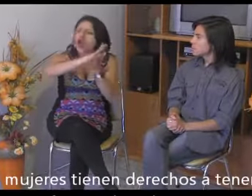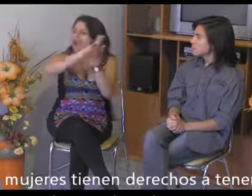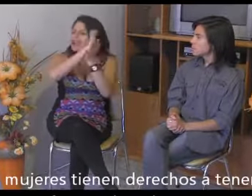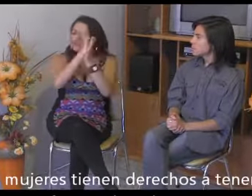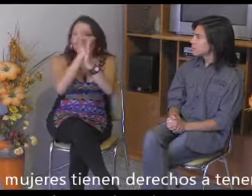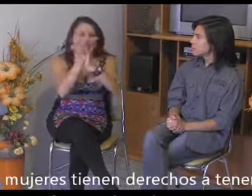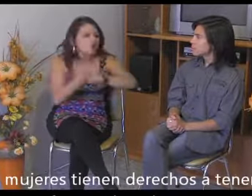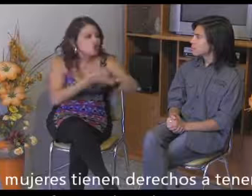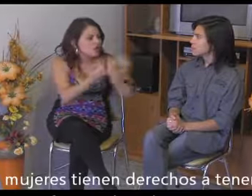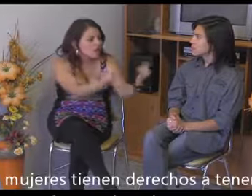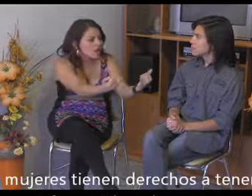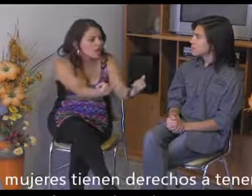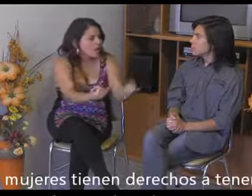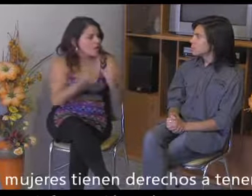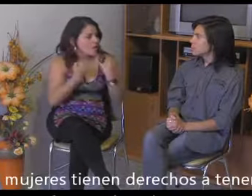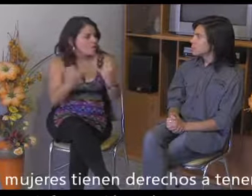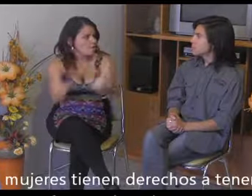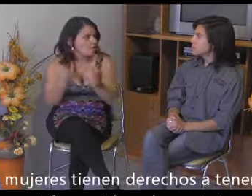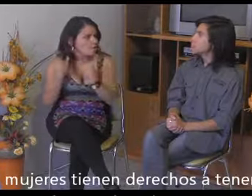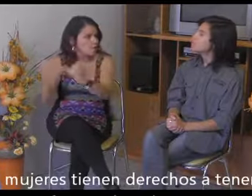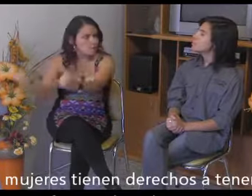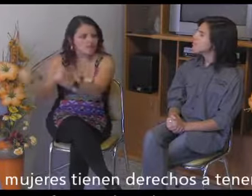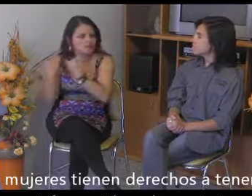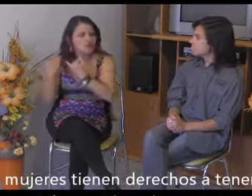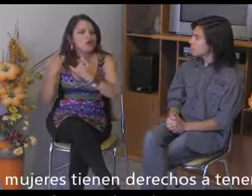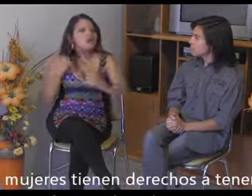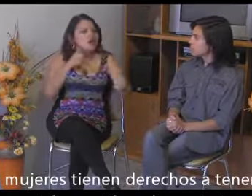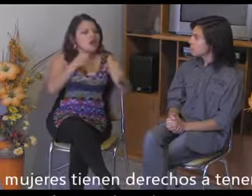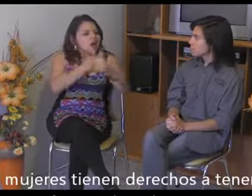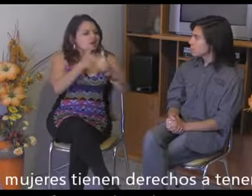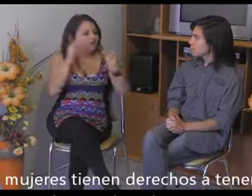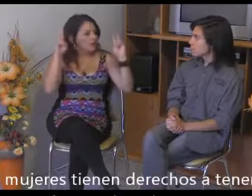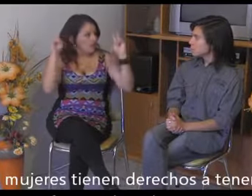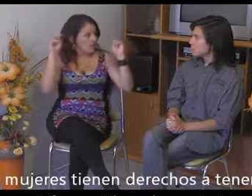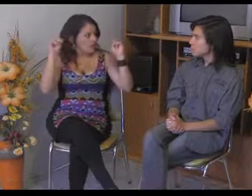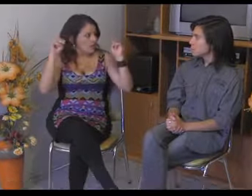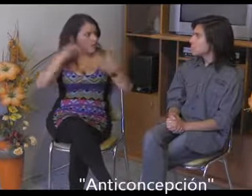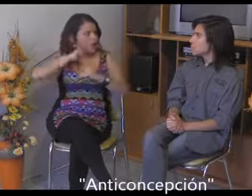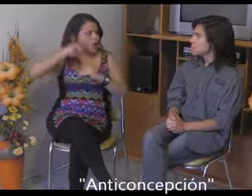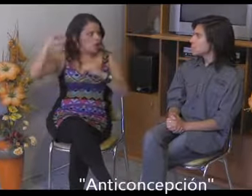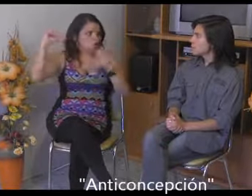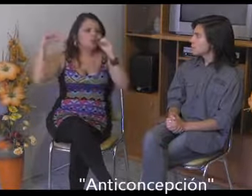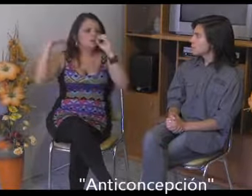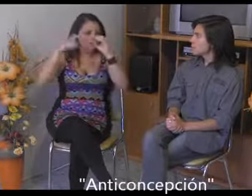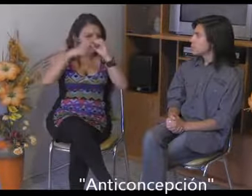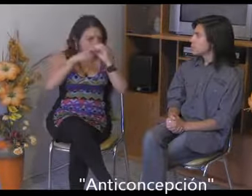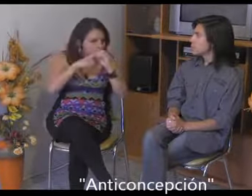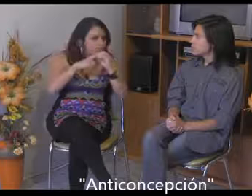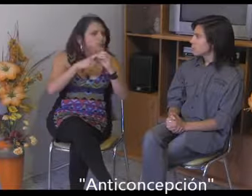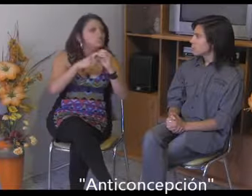Las mujeres deben saber sus derechos, tener toda la información acerca del tema contra la